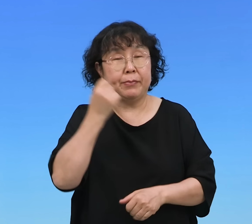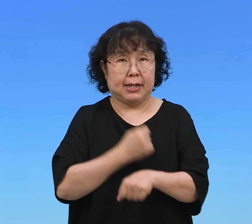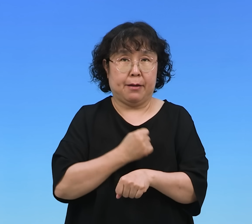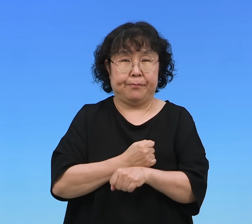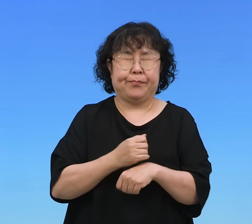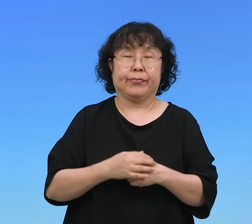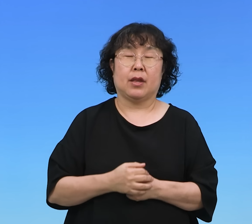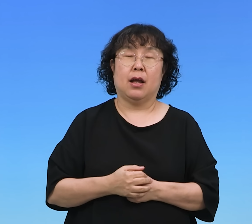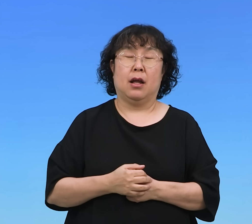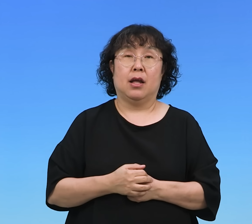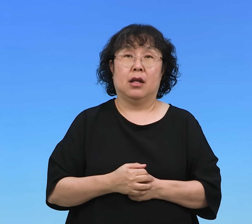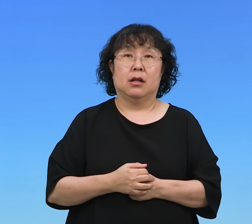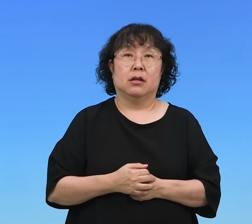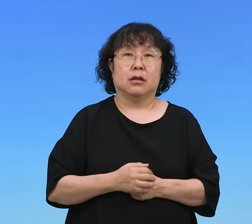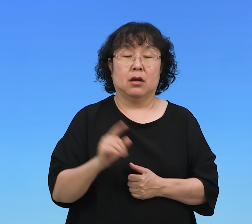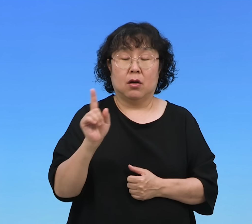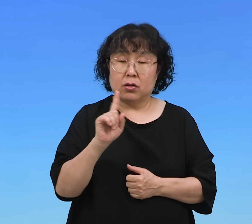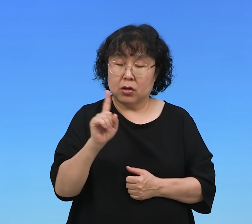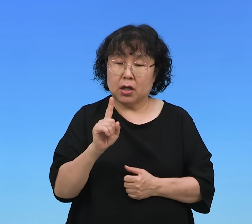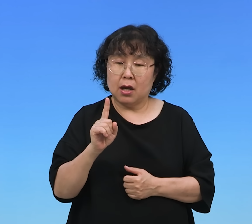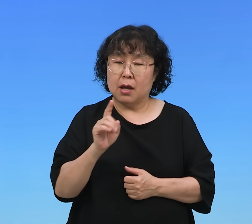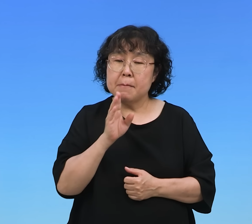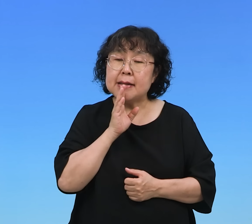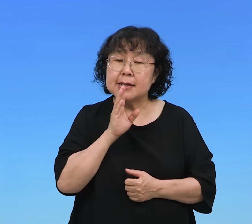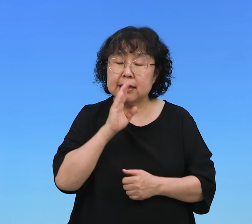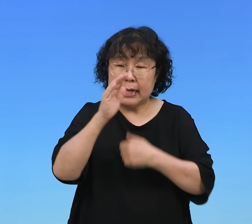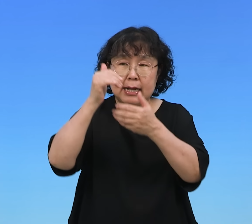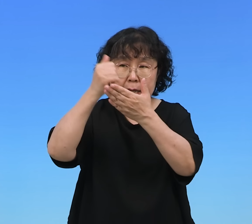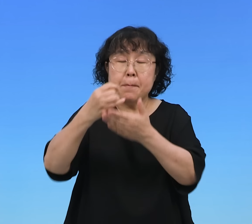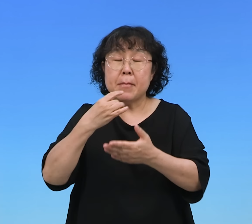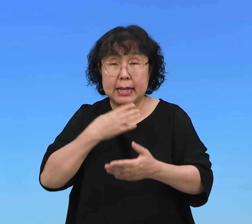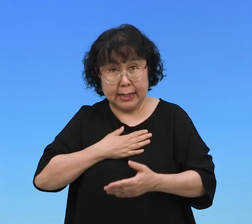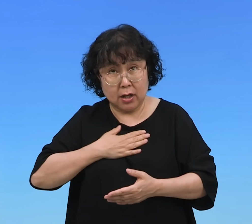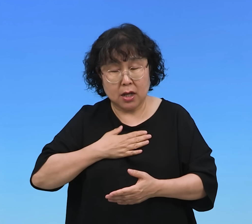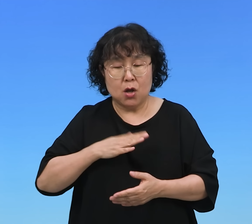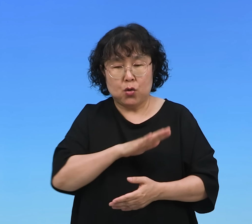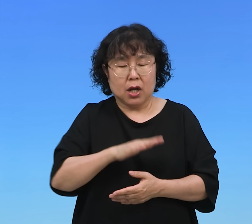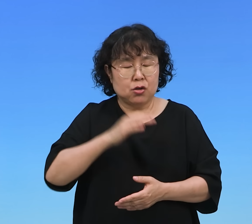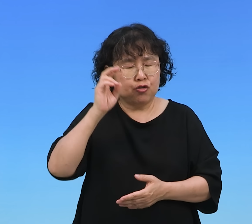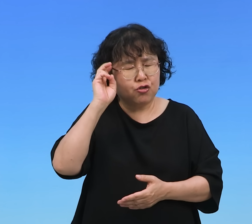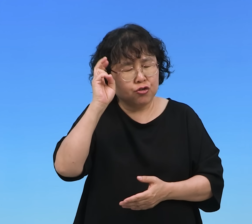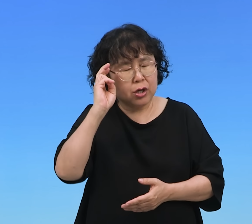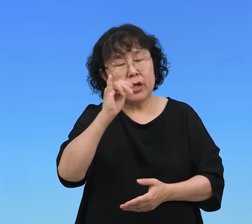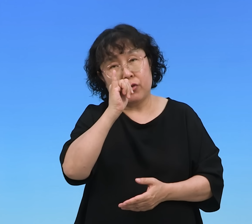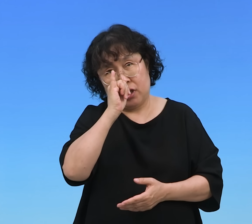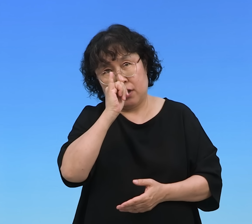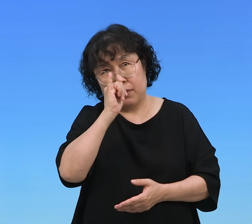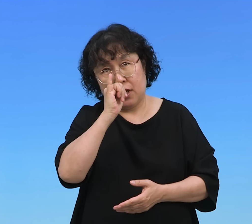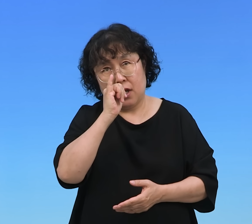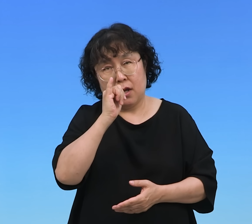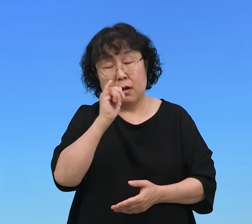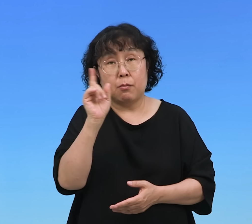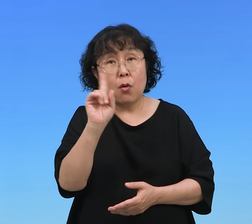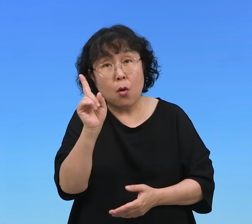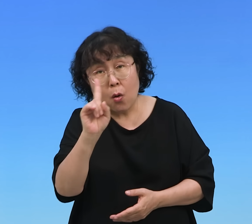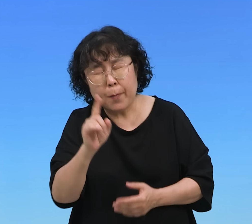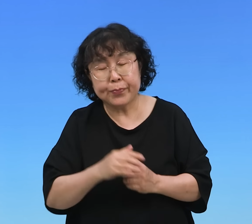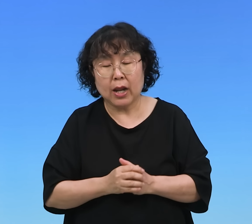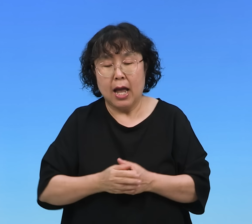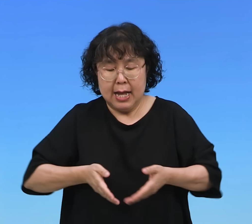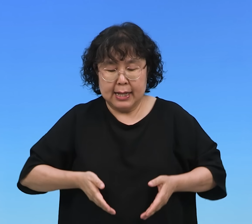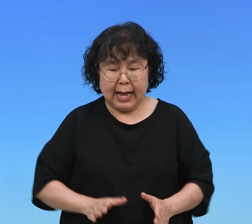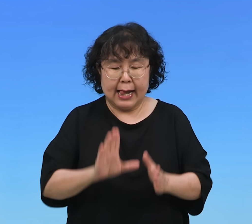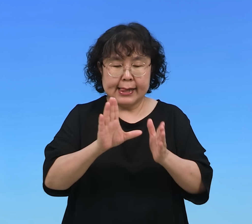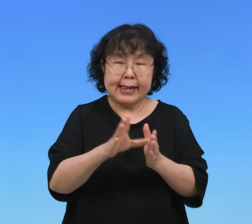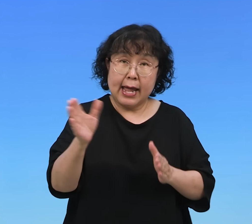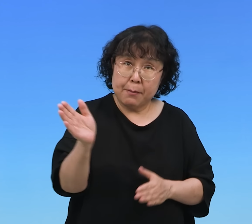하는데요. 뭐 어느 분석이 옳은지는 뭐 하나님만 아시겠죠. 그러나 우리가 추측할 수 있는 건 뭡니까? 이 사람은 태어날